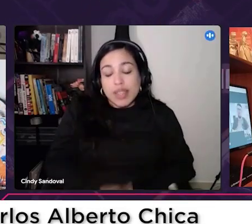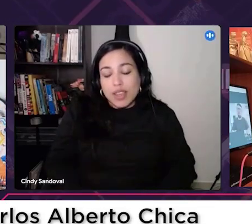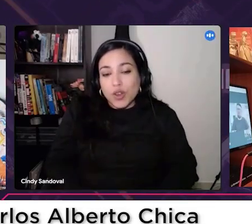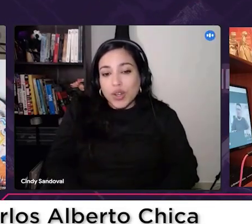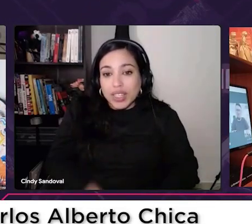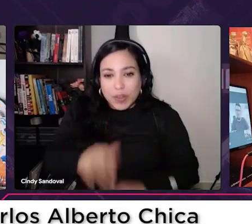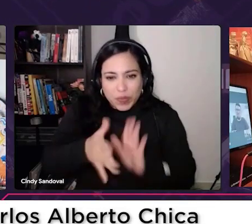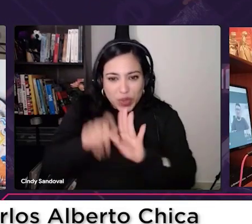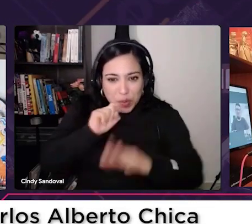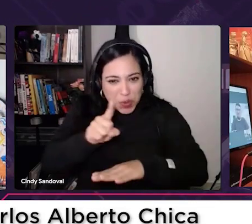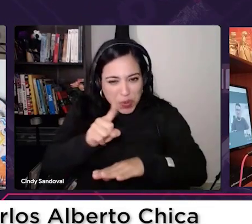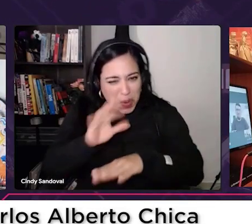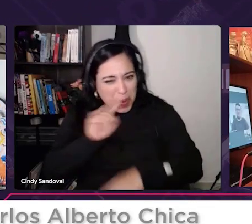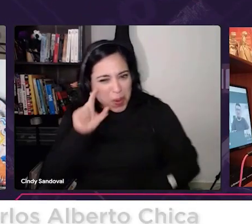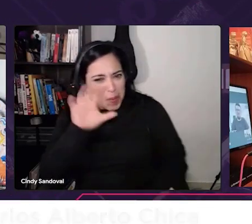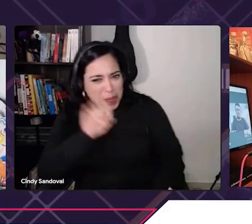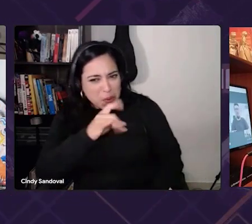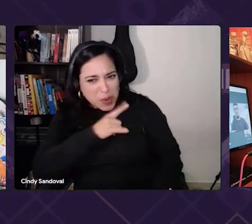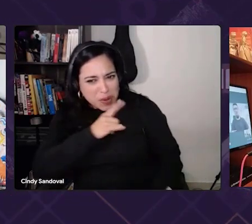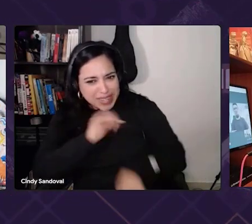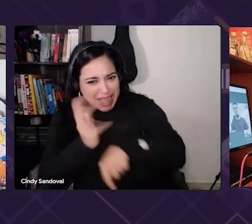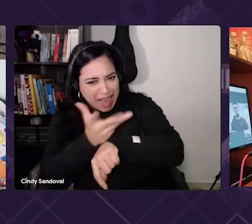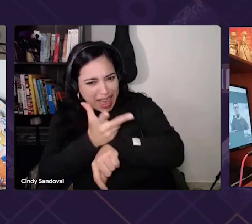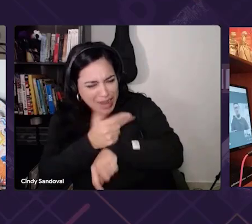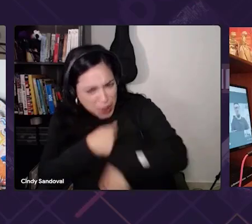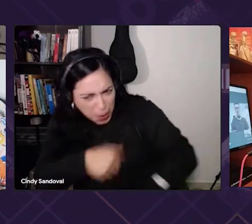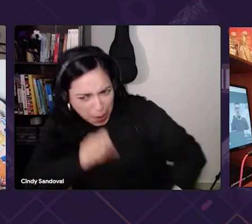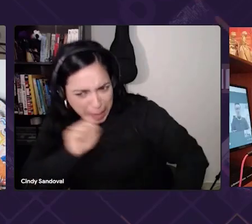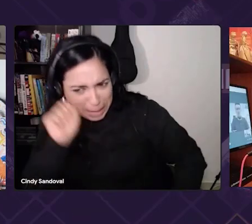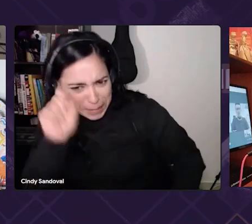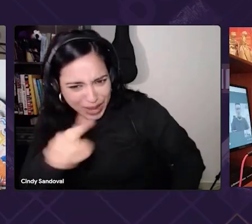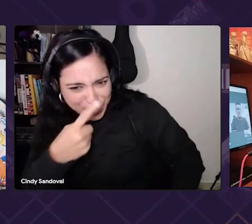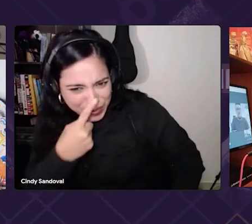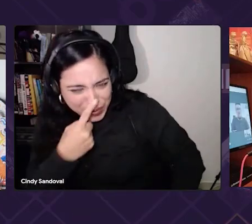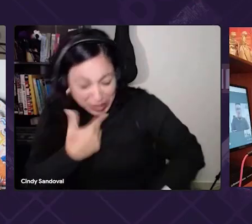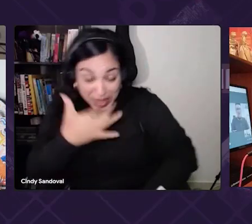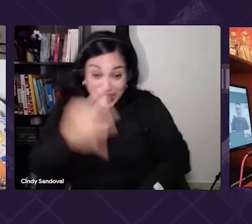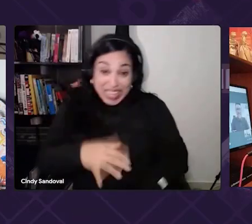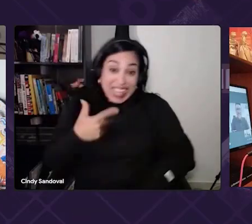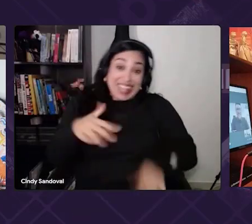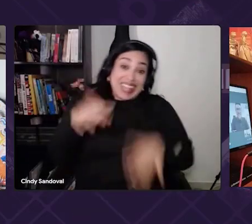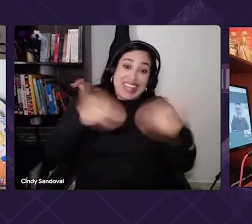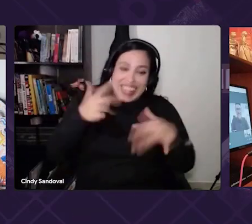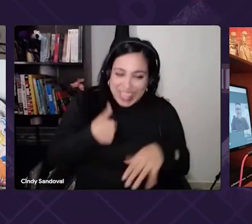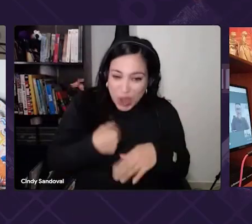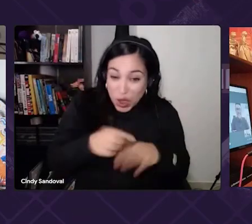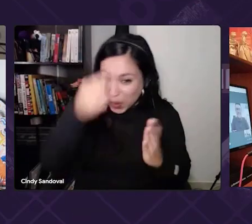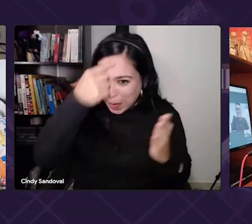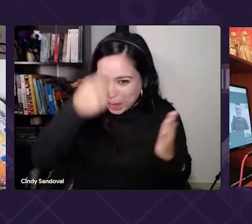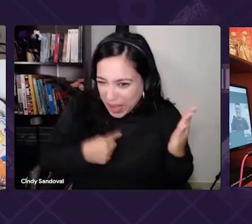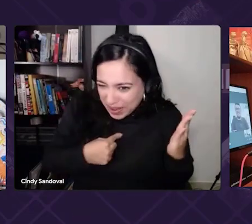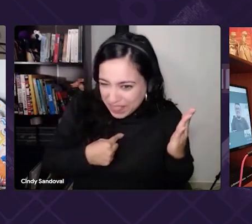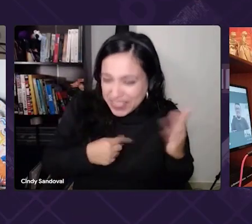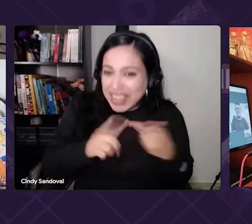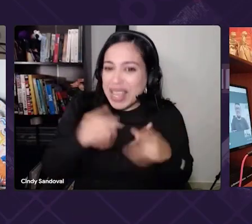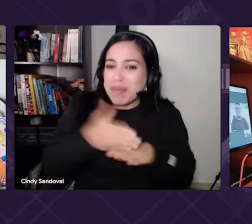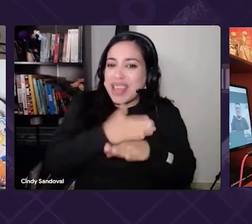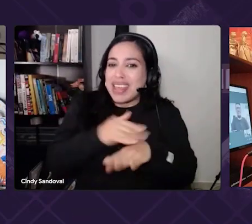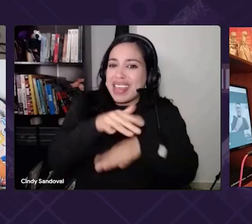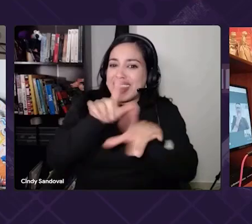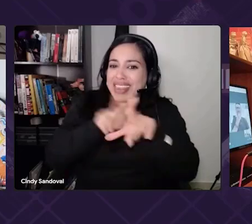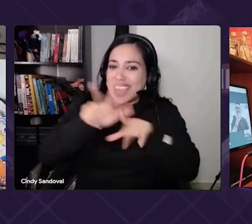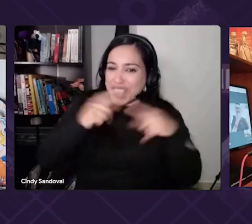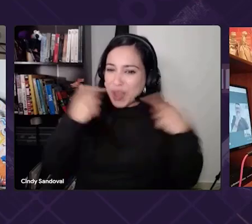estás Sí, estudiando correcto. arte, tengo una curiosidad de periodista porque estuve chismoseando algunas de las promos tuyas en